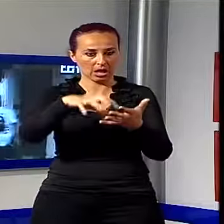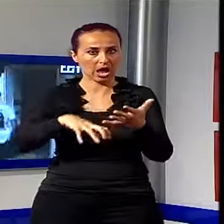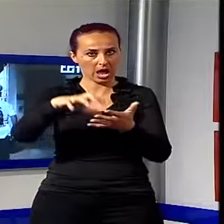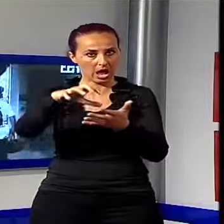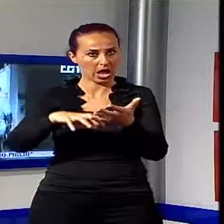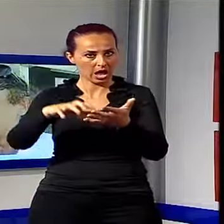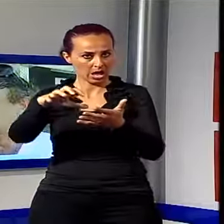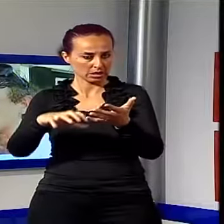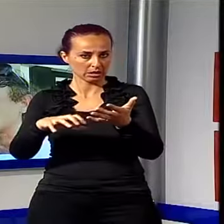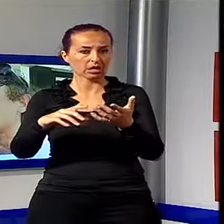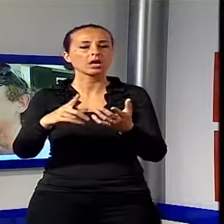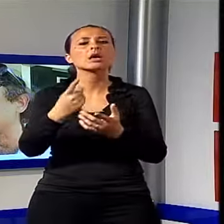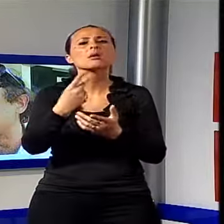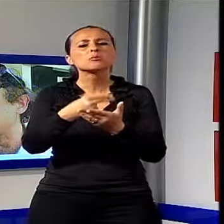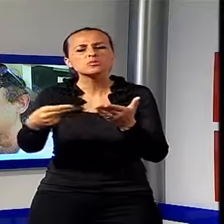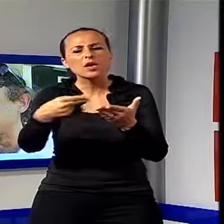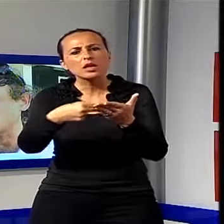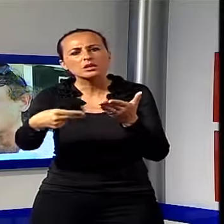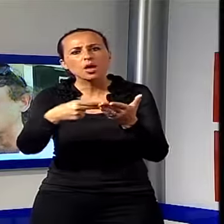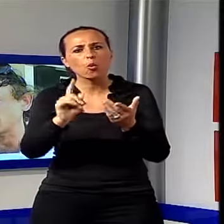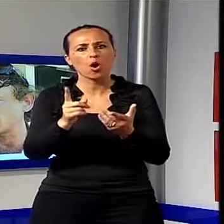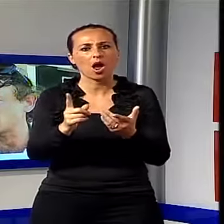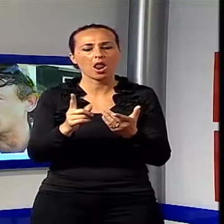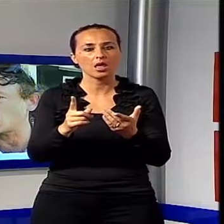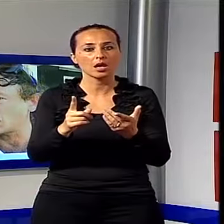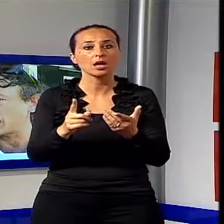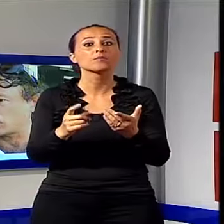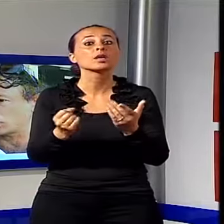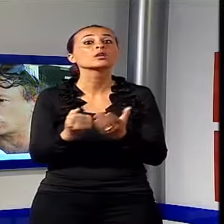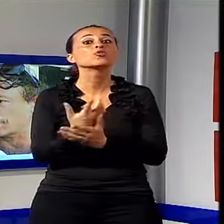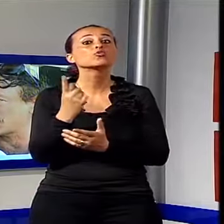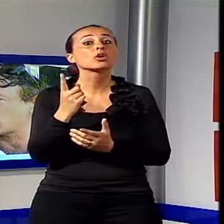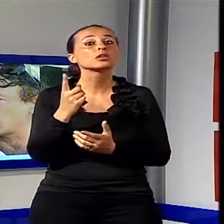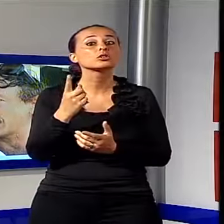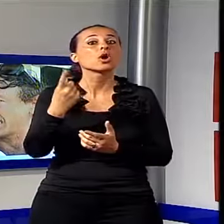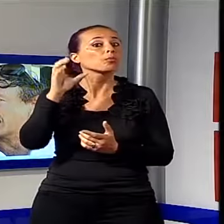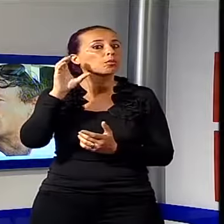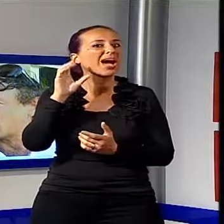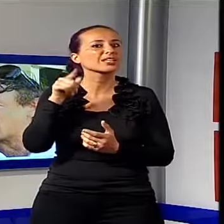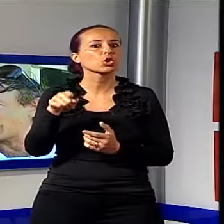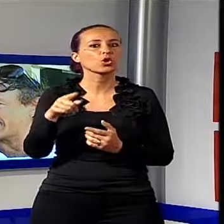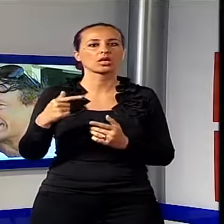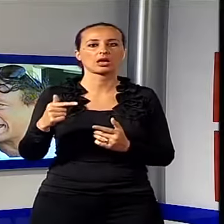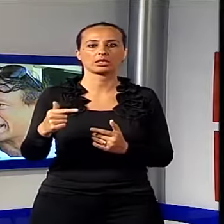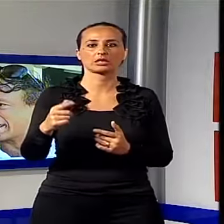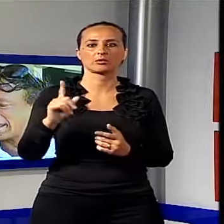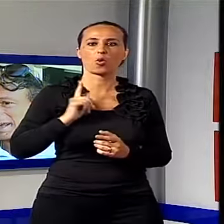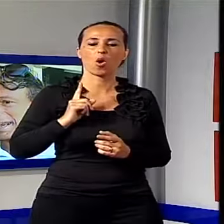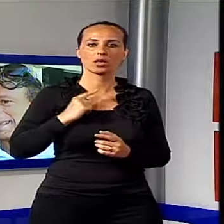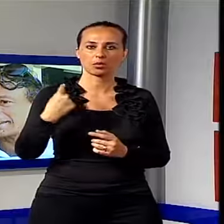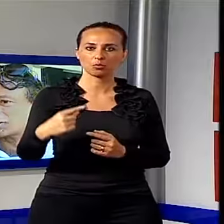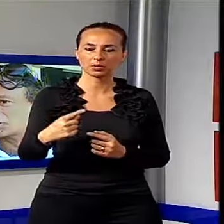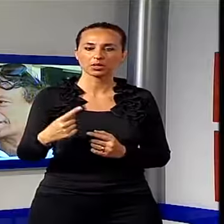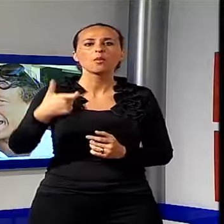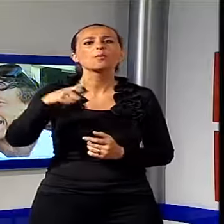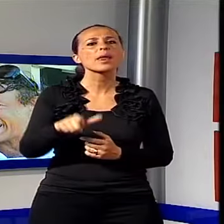viene evidenziato il fatto molto importante di ascoltare la guardia penitenziaria. Risulta che sia